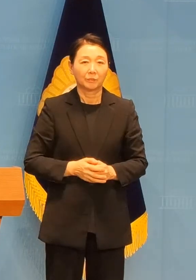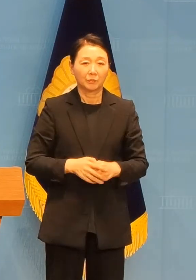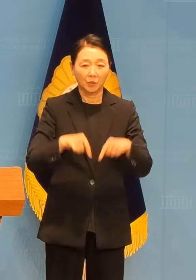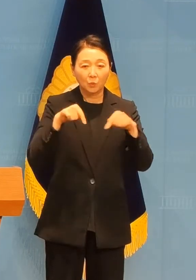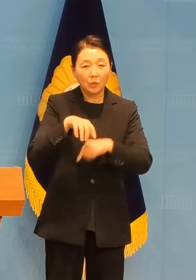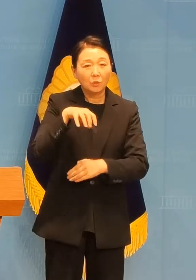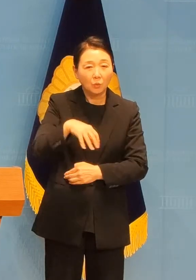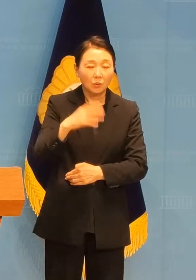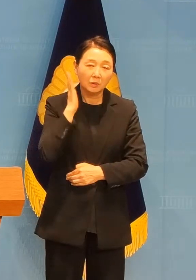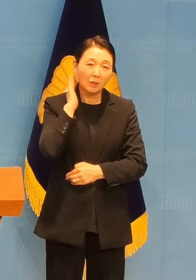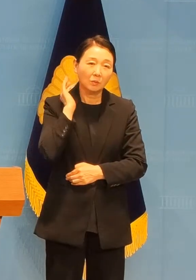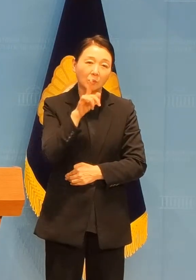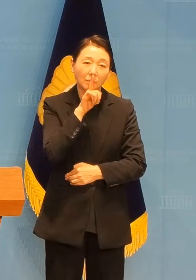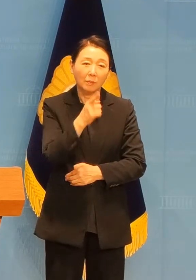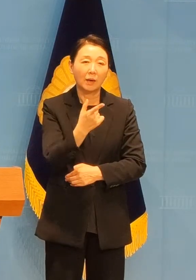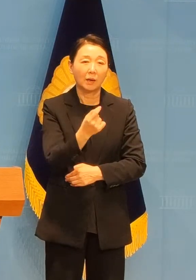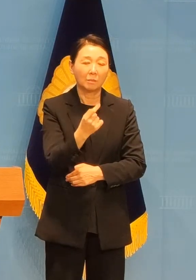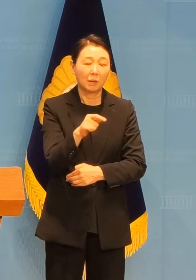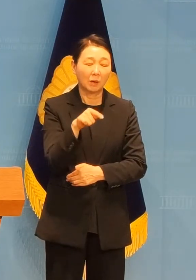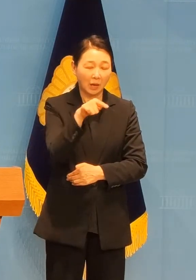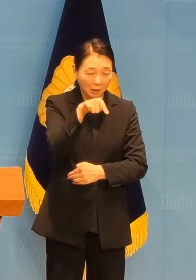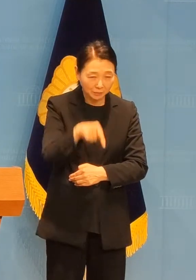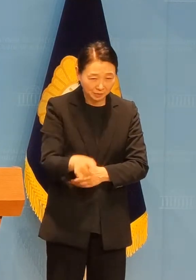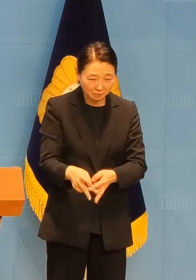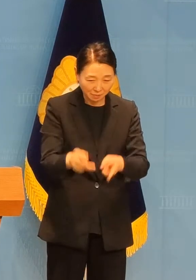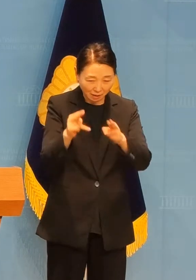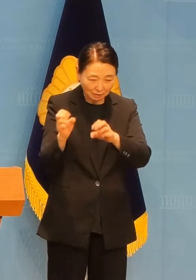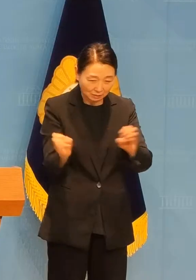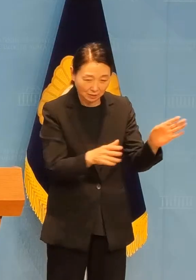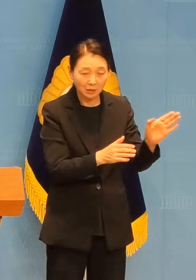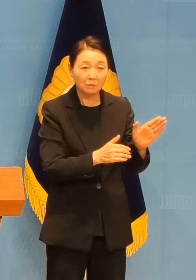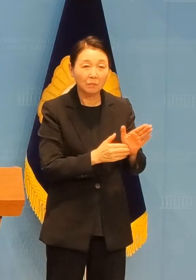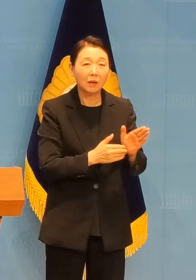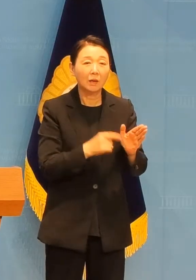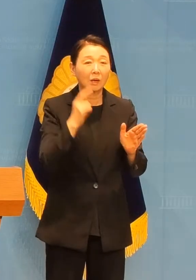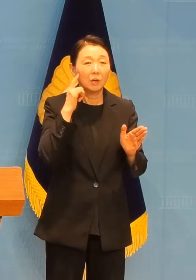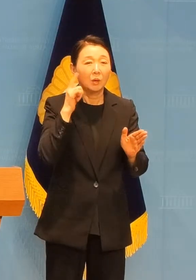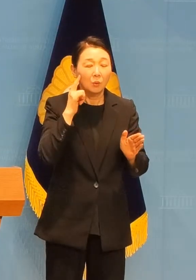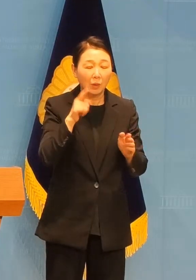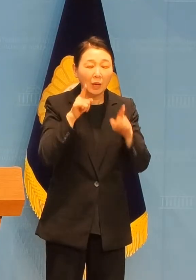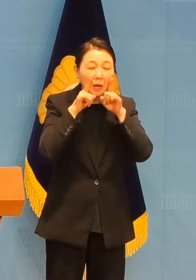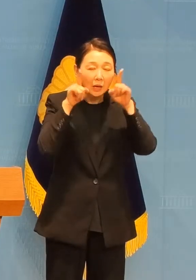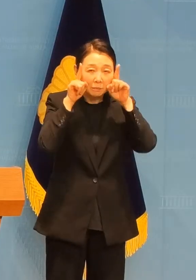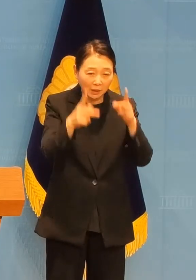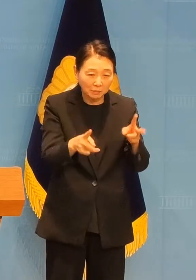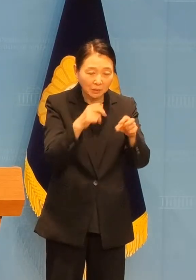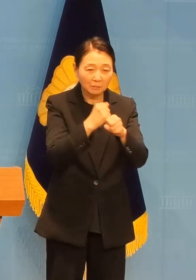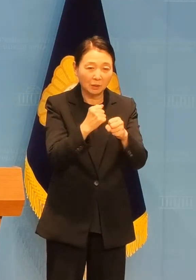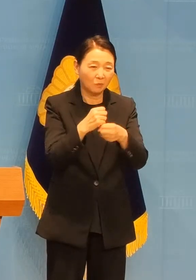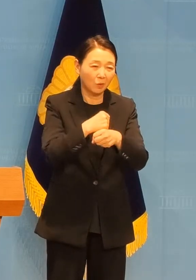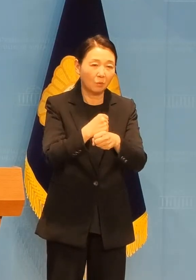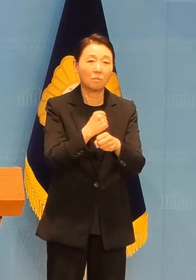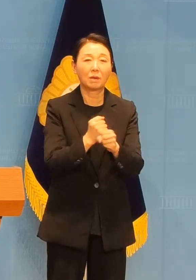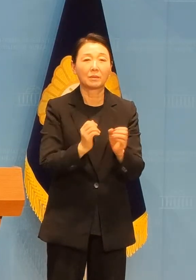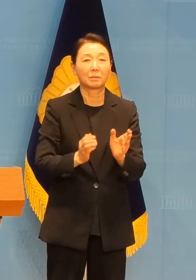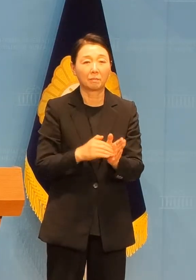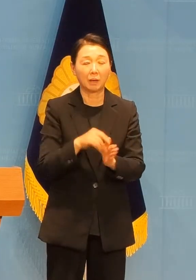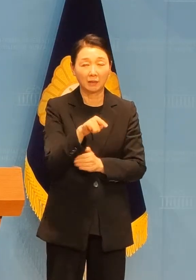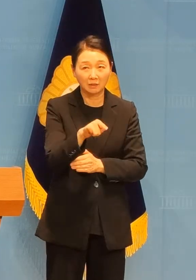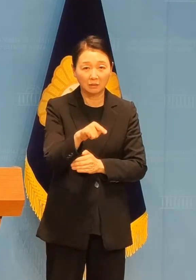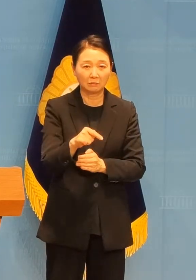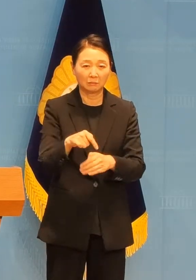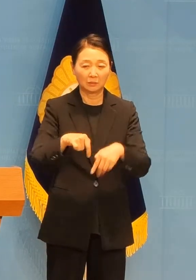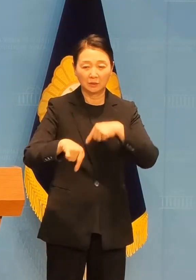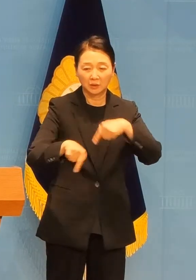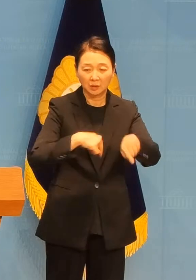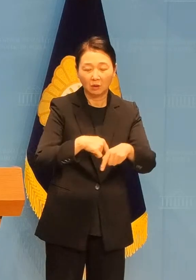현장의 대통령 말씀을 앞뒤 맥락 없이 잘라내 이른바 악마의 편집으로 왜곡하고 이를 정쟁의